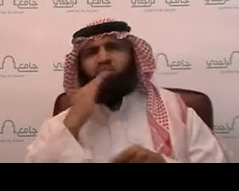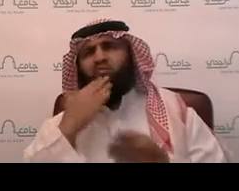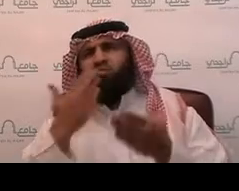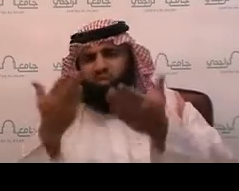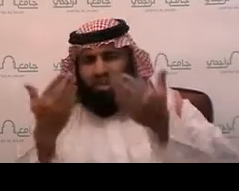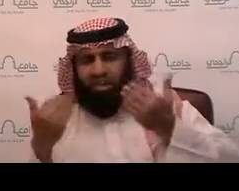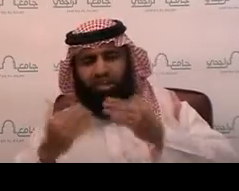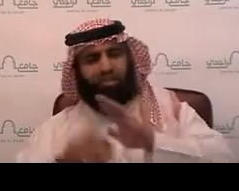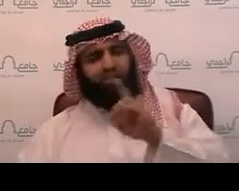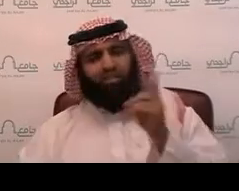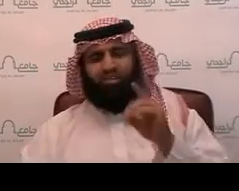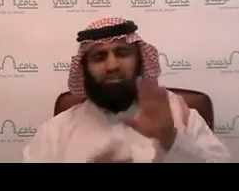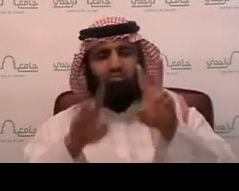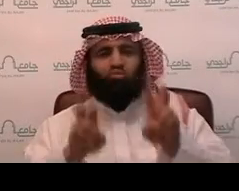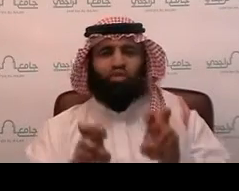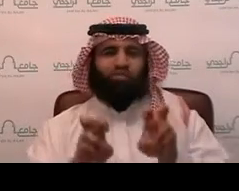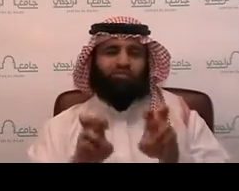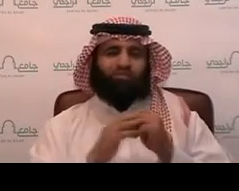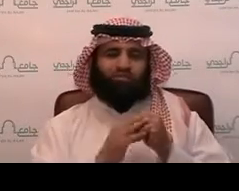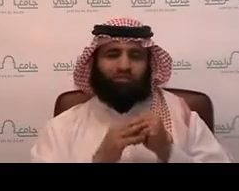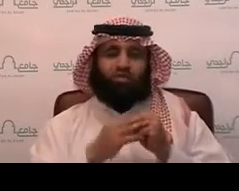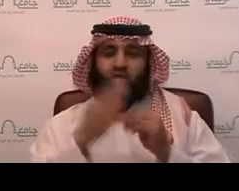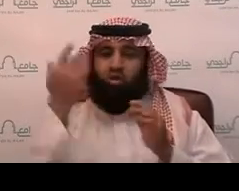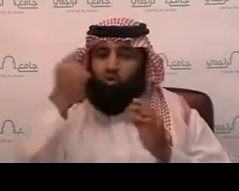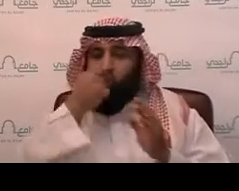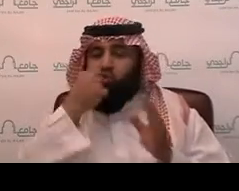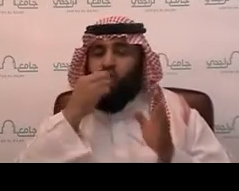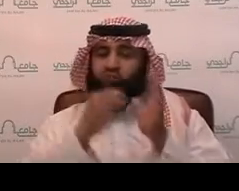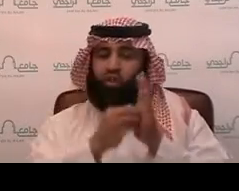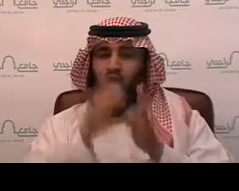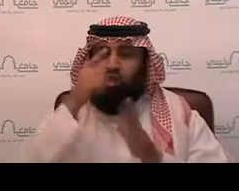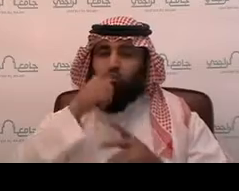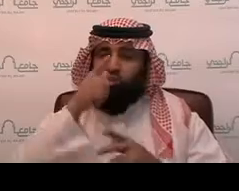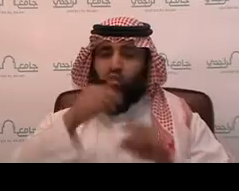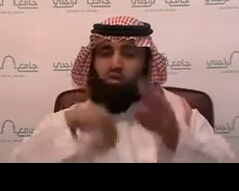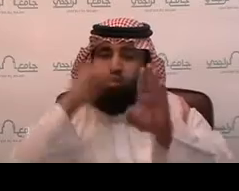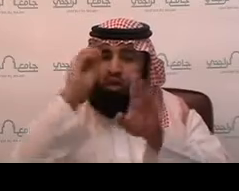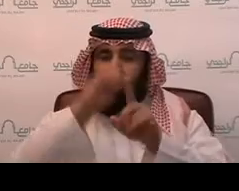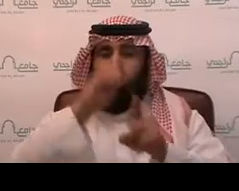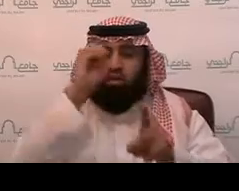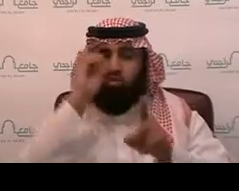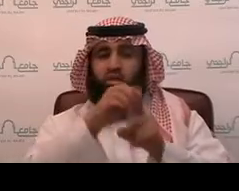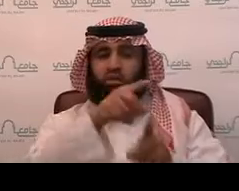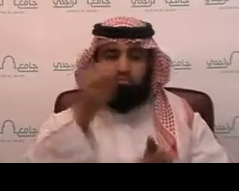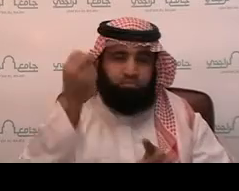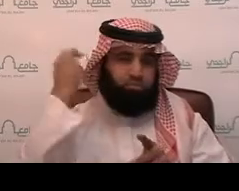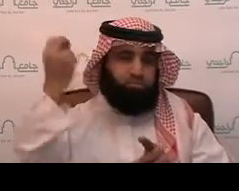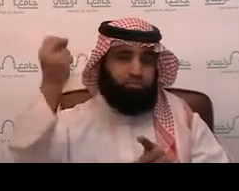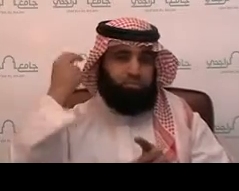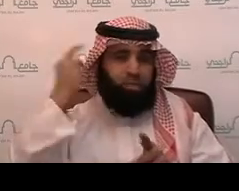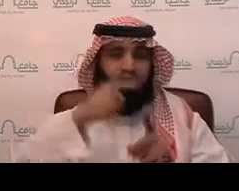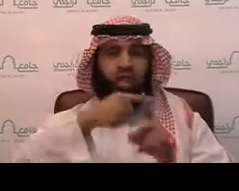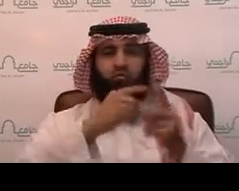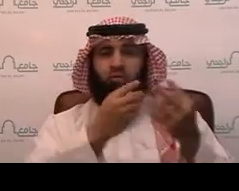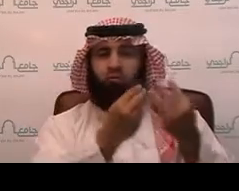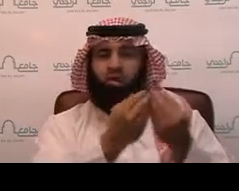بلى قد جاءتك آياتي فكذبت بها واستكبرت وكنت من الكافرين. ويوم